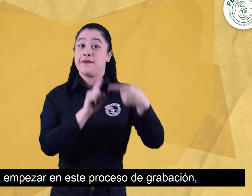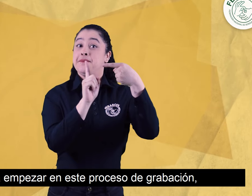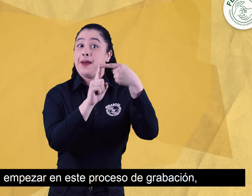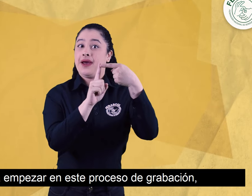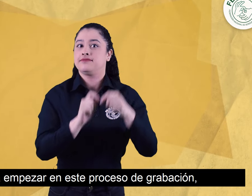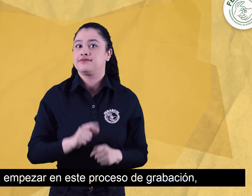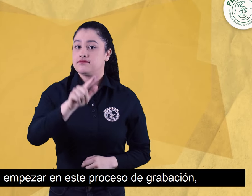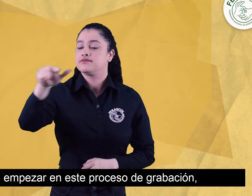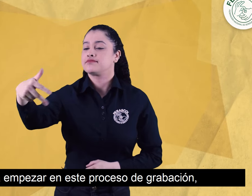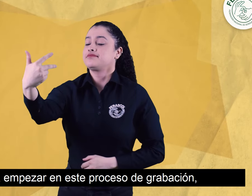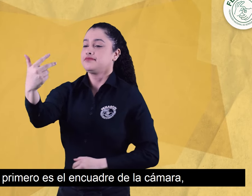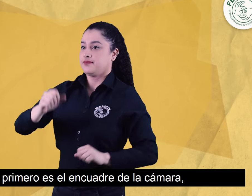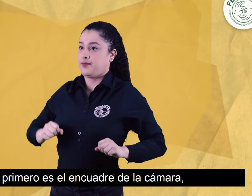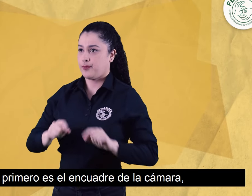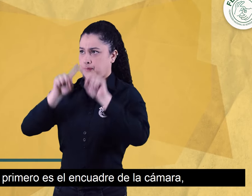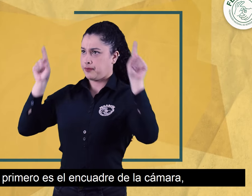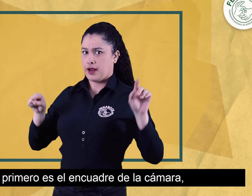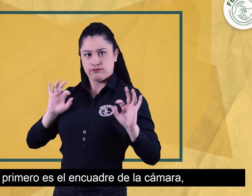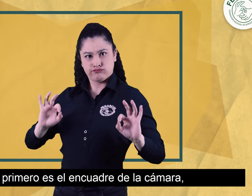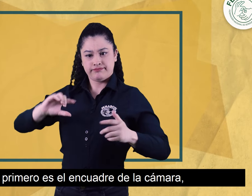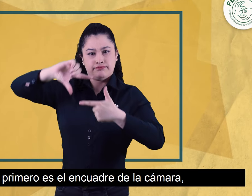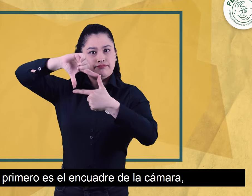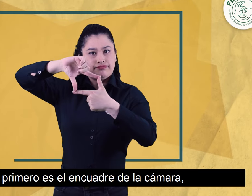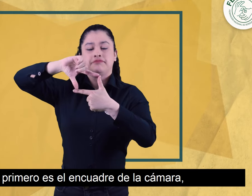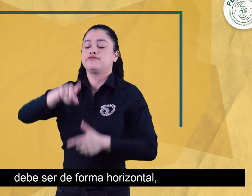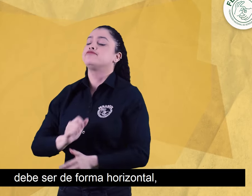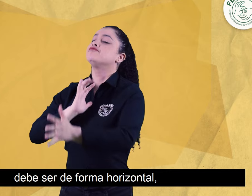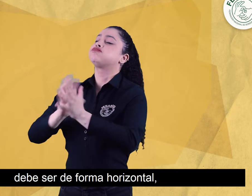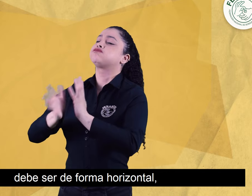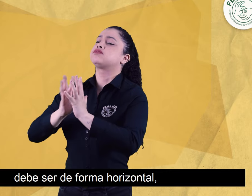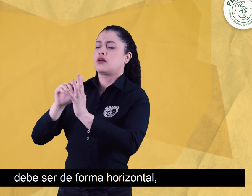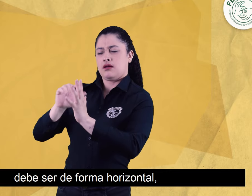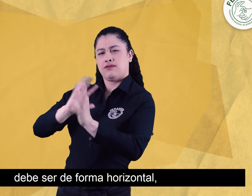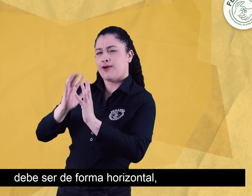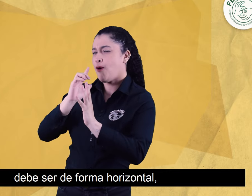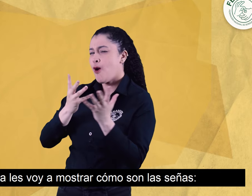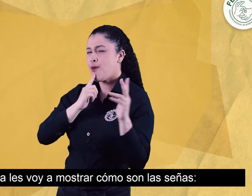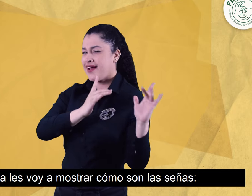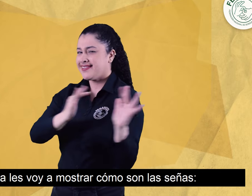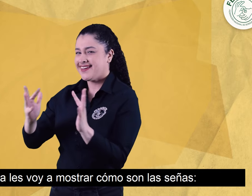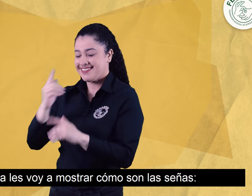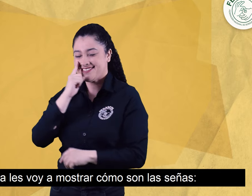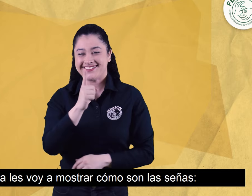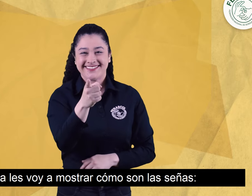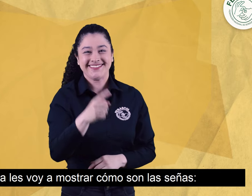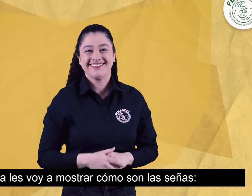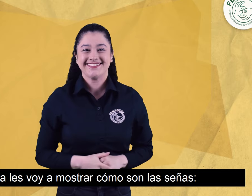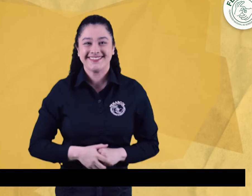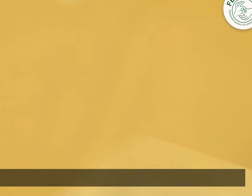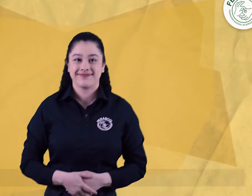en este proceso de grabación lo primero es el encuadre de la cámara debe ser de forma horizontal Ahora les voy a mostrar Cómo son las